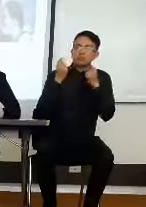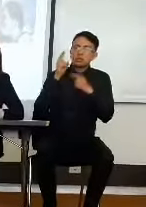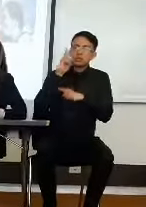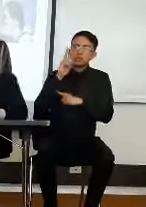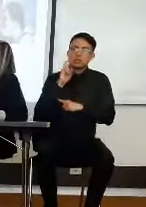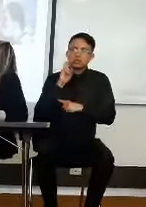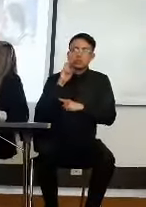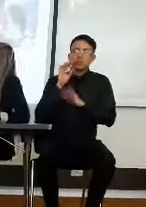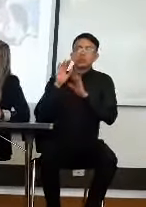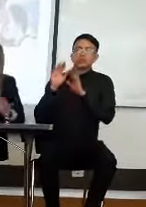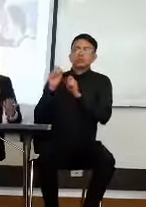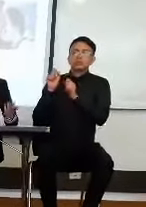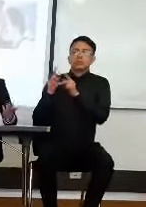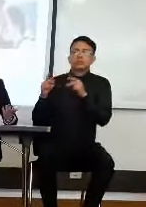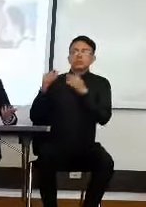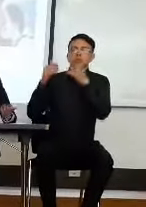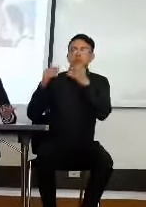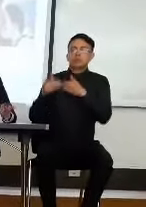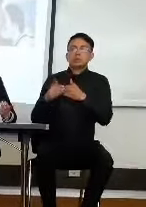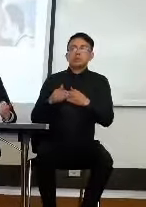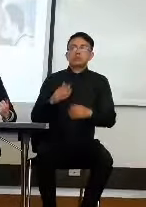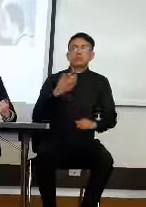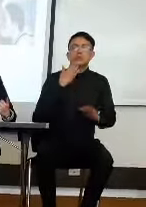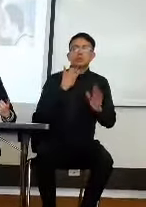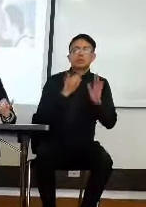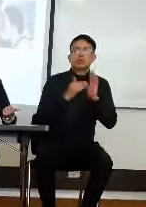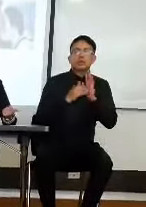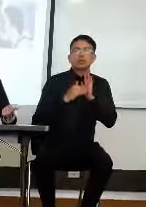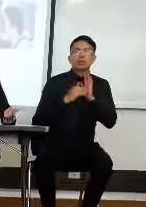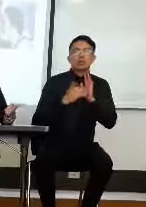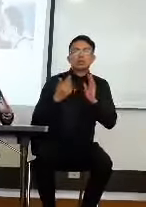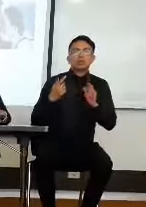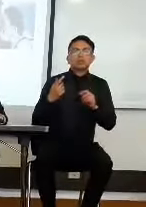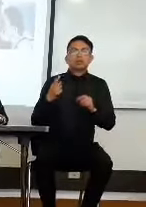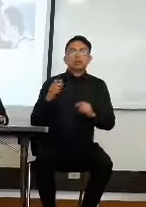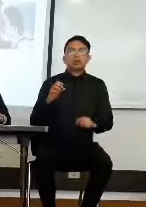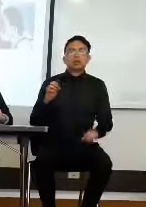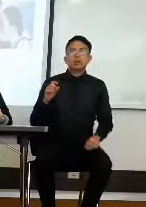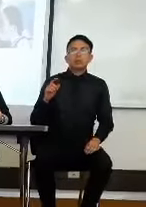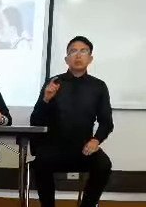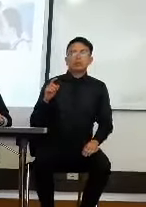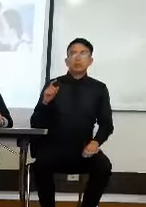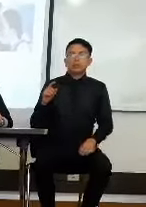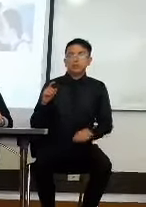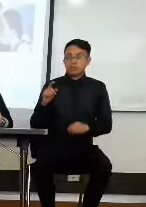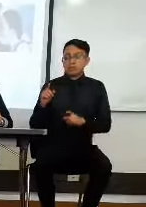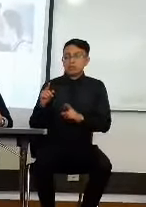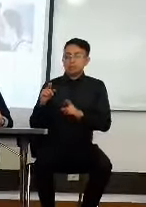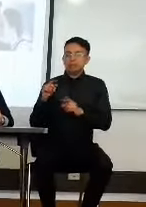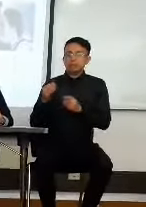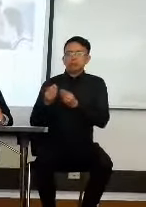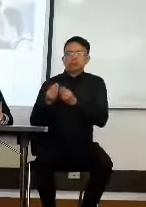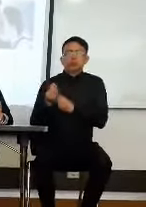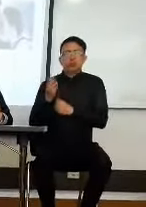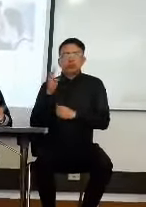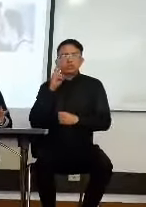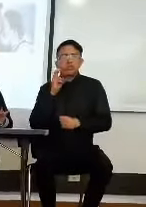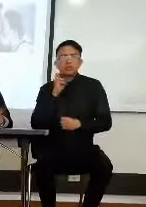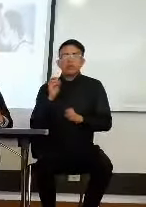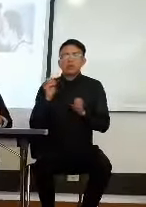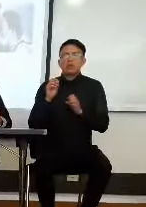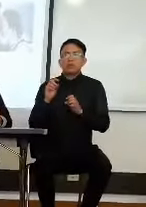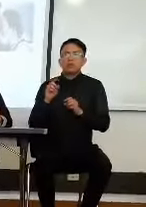las personas con discapacidad. Entonces poníamos algunos, ¿no? Entonces son personas o hipersexuadas o asexuadas, tenemos temor frente al